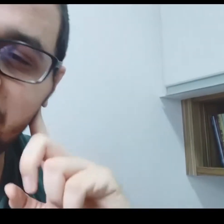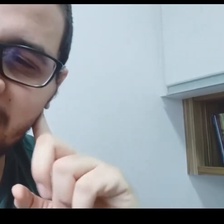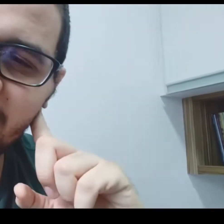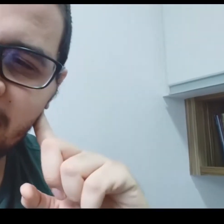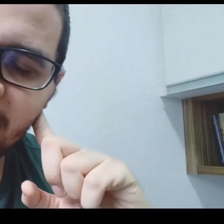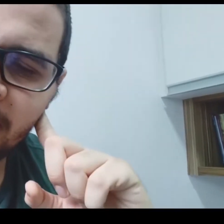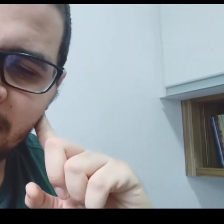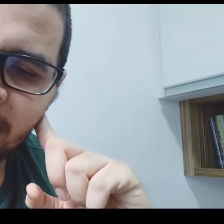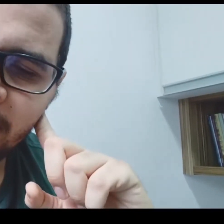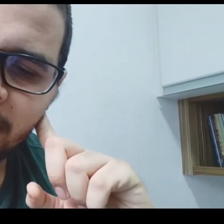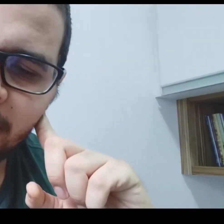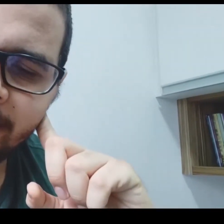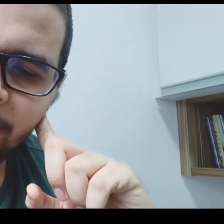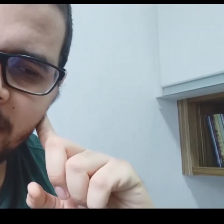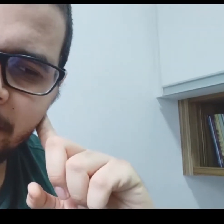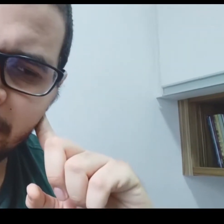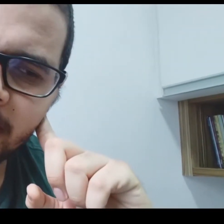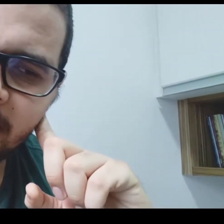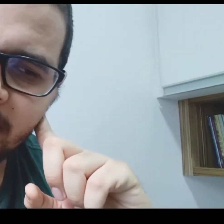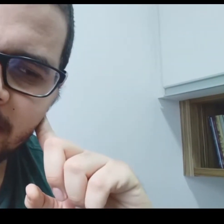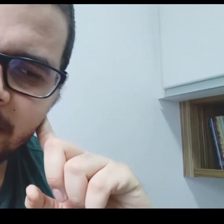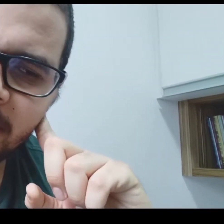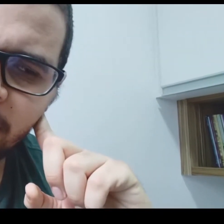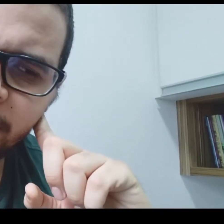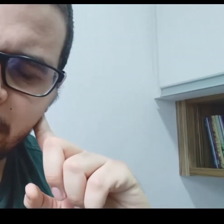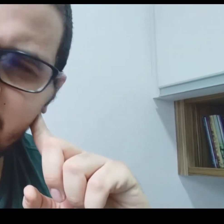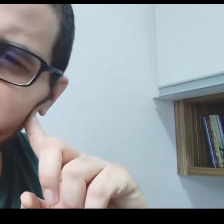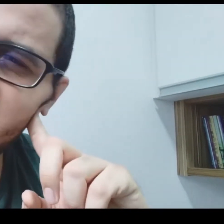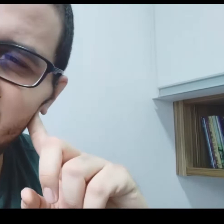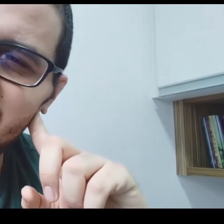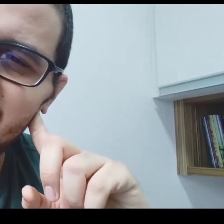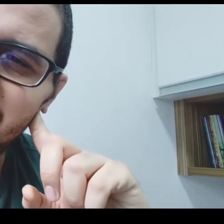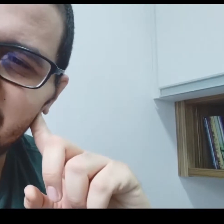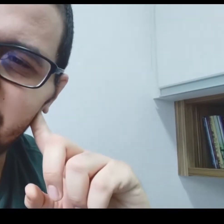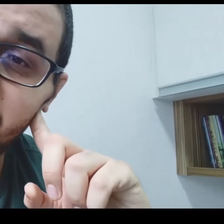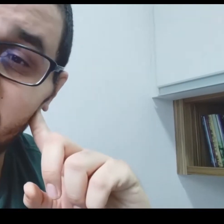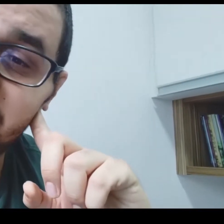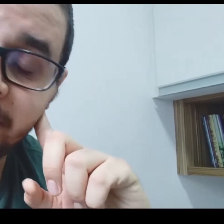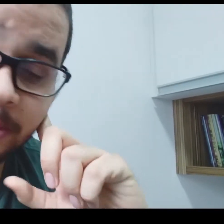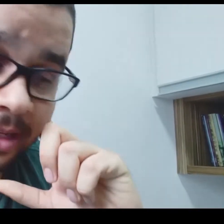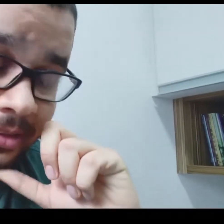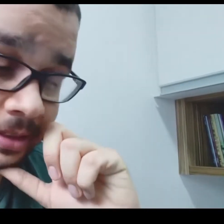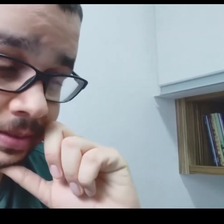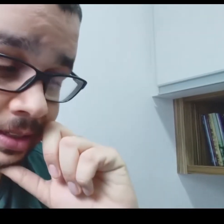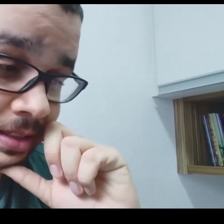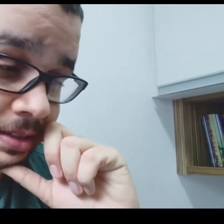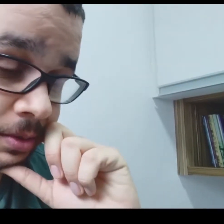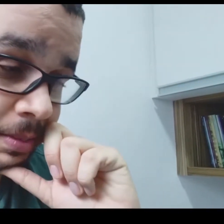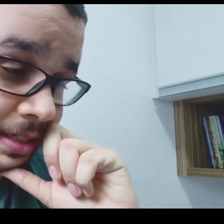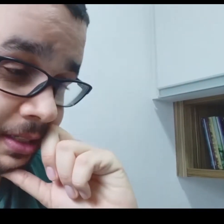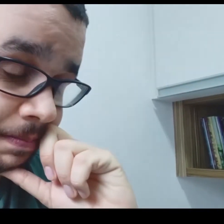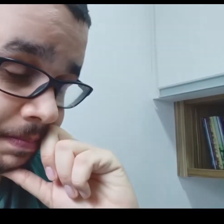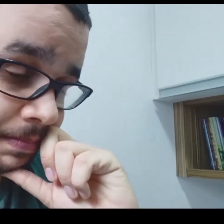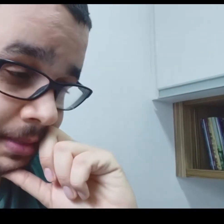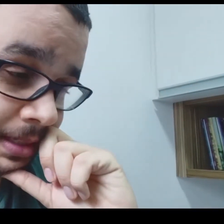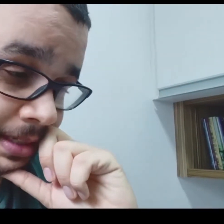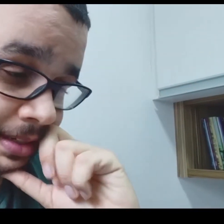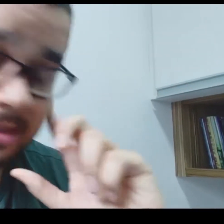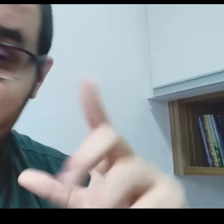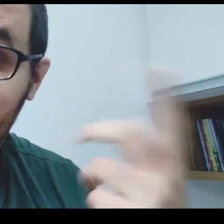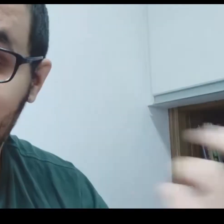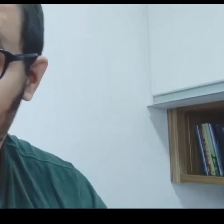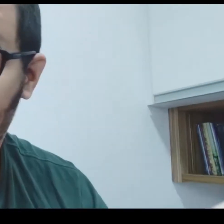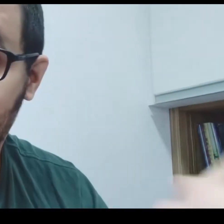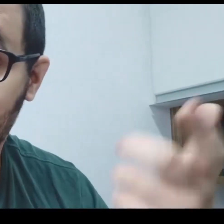aconteceu. Eu e minha mãe, né, a gente teve alguns problemas, passamos por algumas dificuldades aí financeiras e tudo mais. E